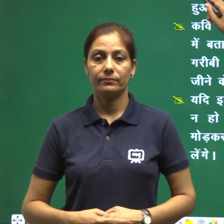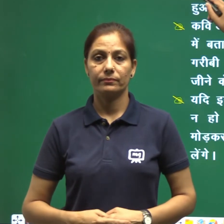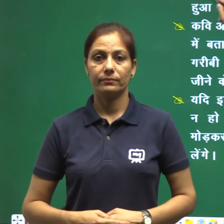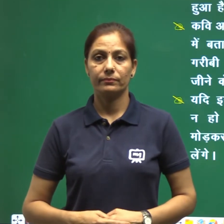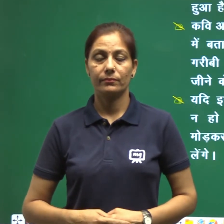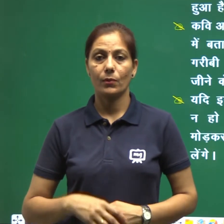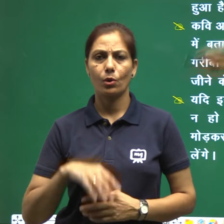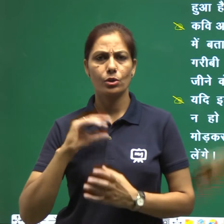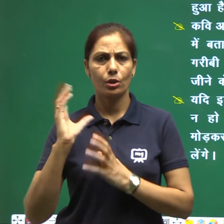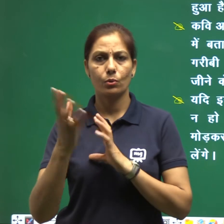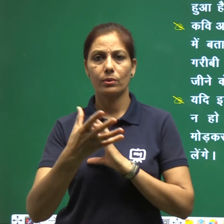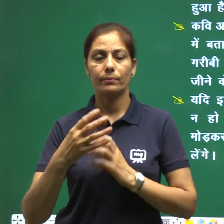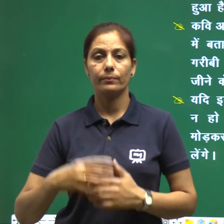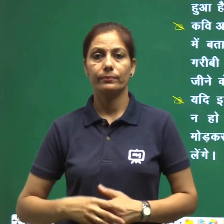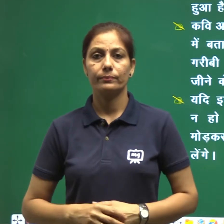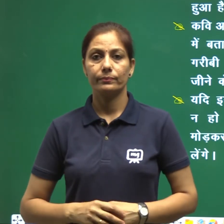चारों तरफ